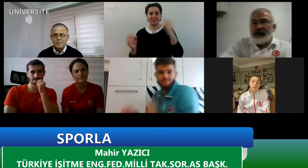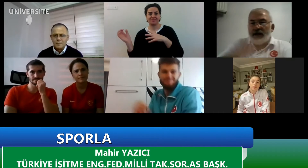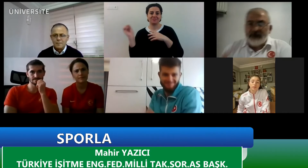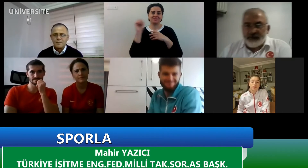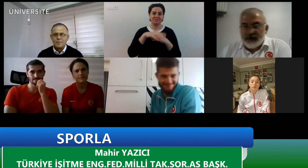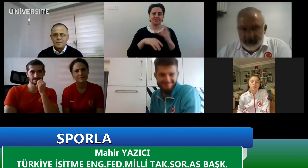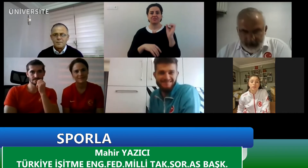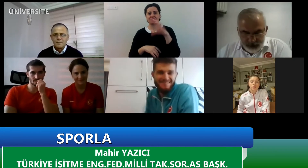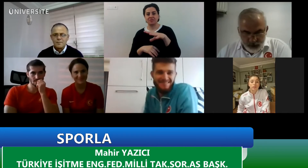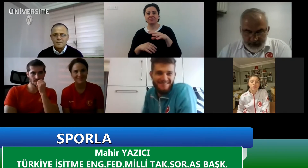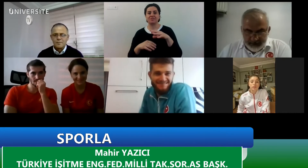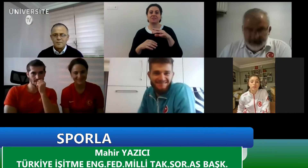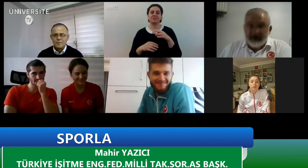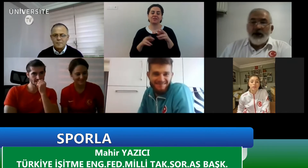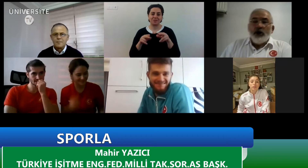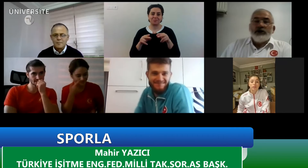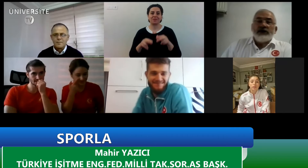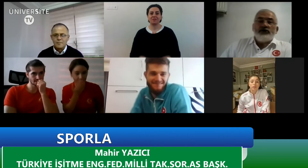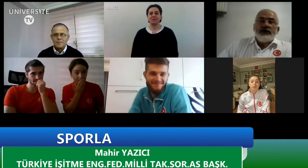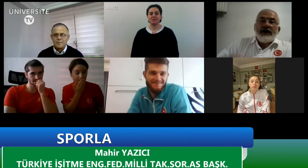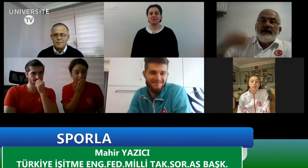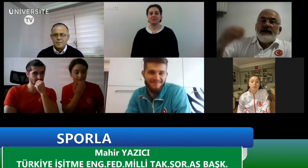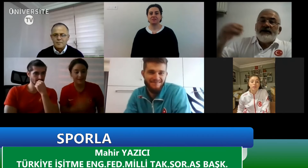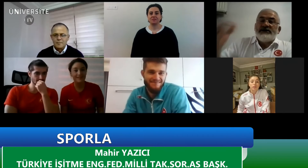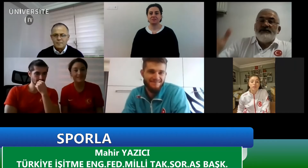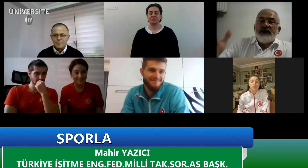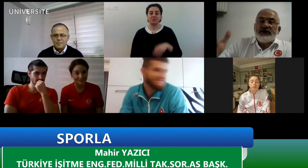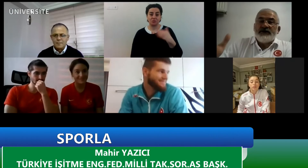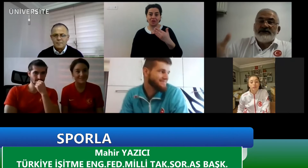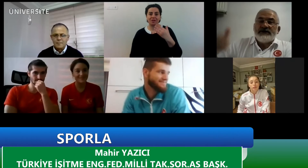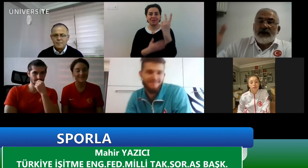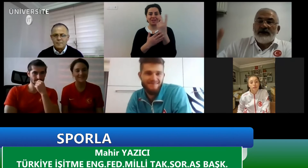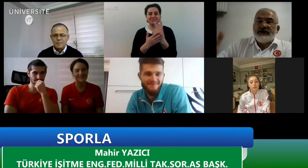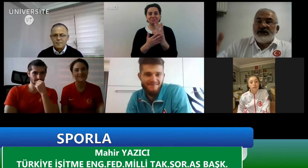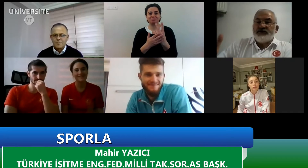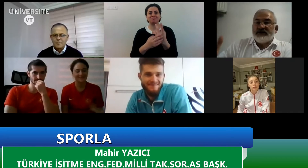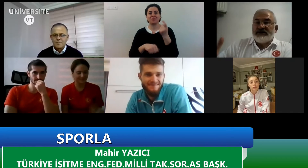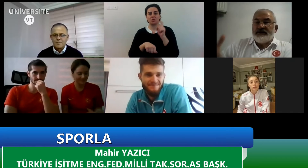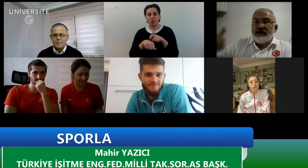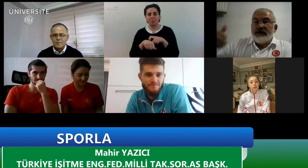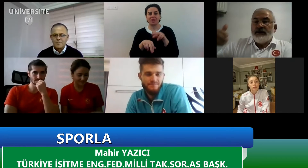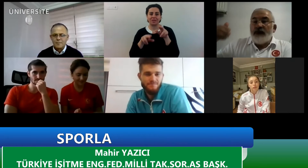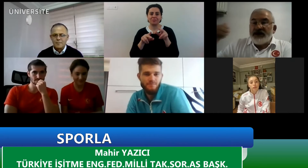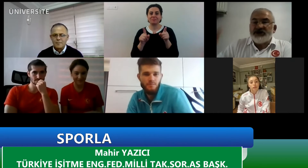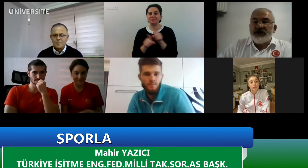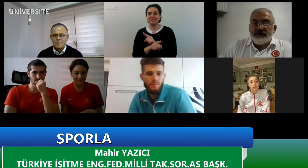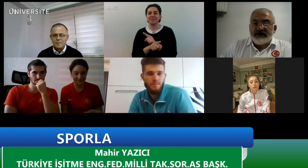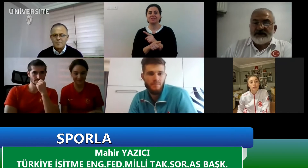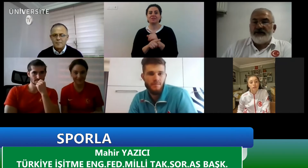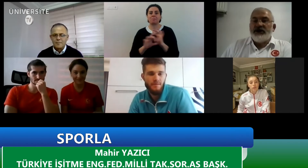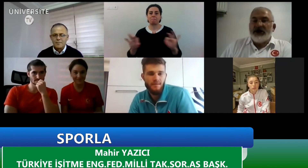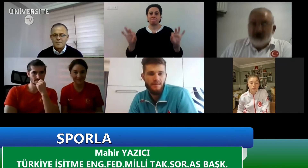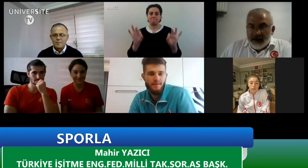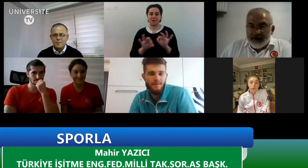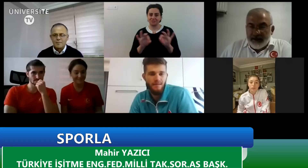gönderdik. Altyapıya mesaj gönderdik. Daha sonra resim yarışması, taklit yarışması gibi, marş yarışması